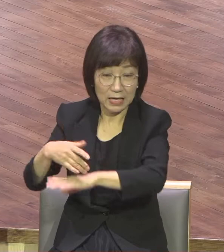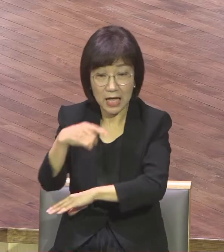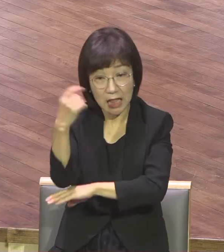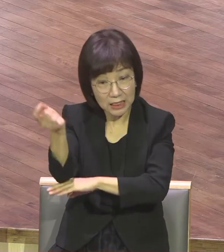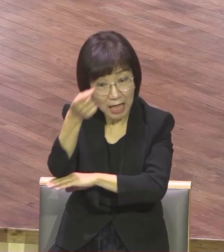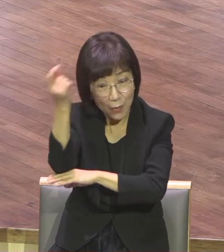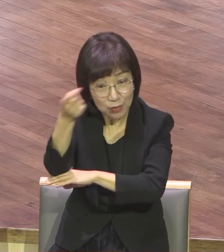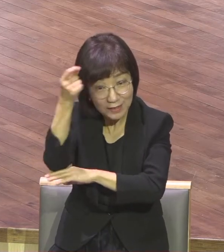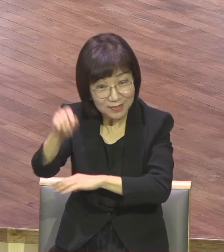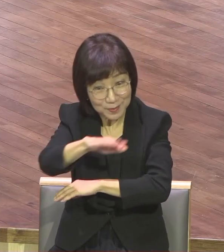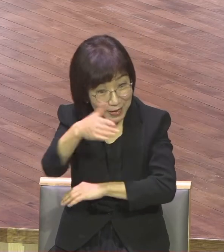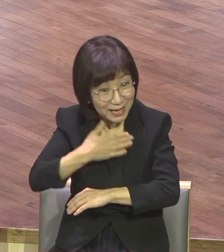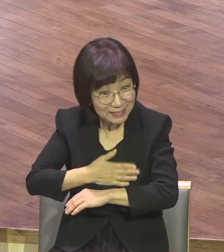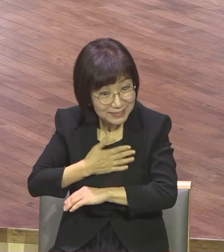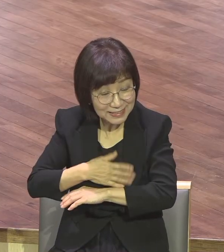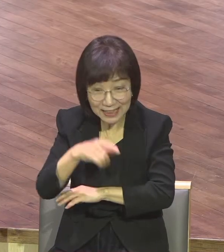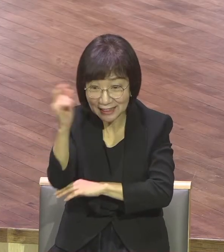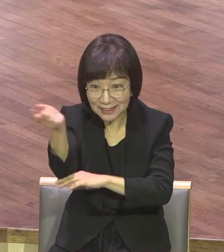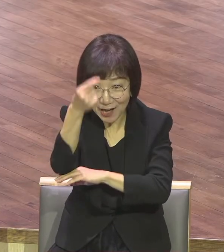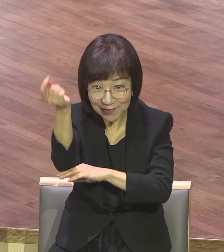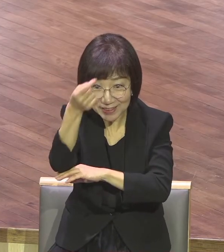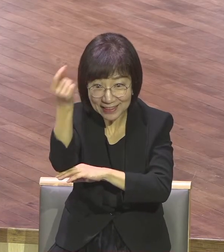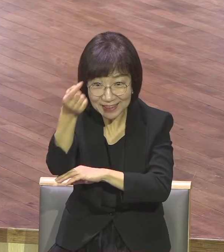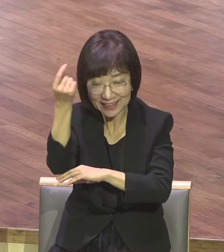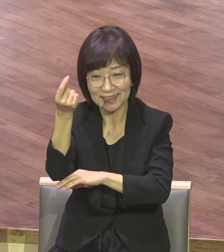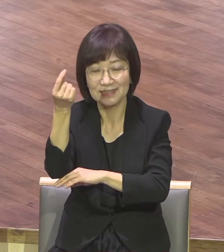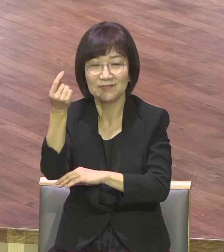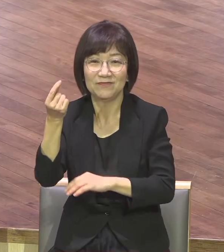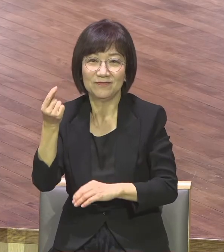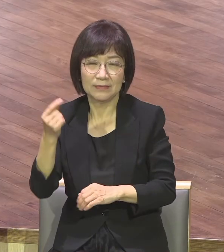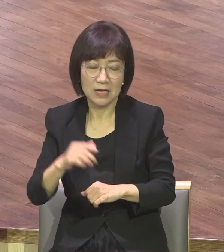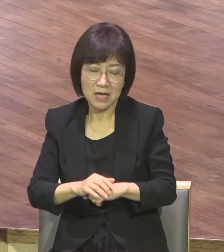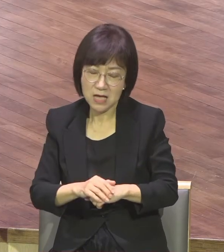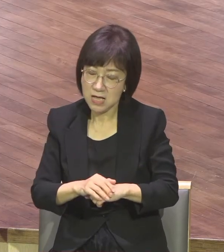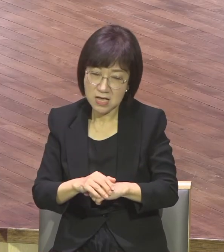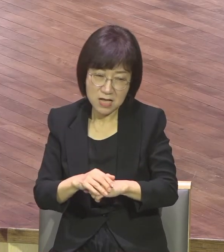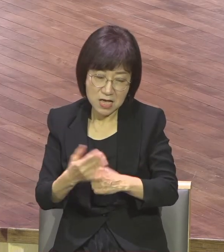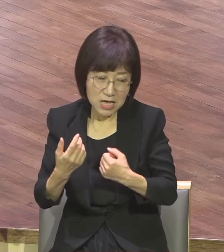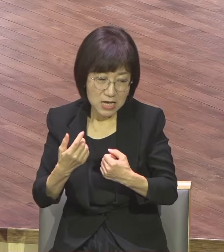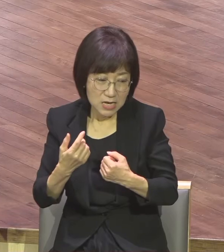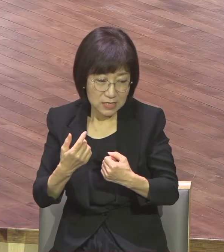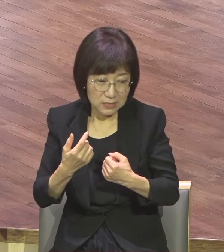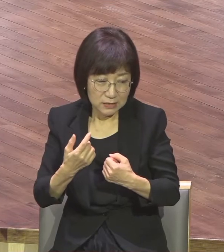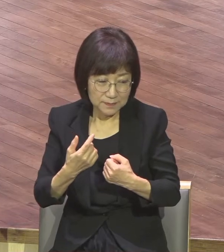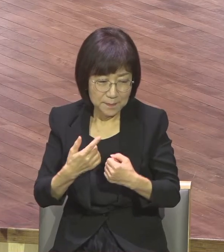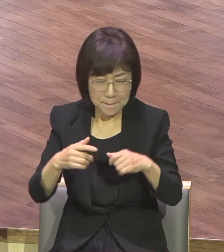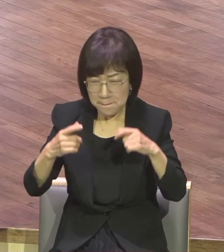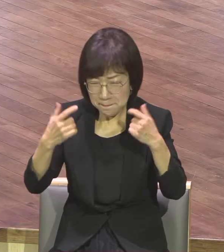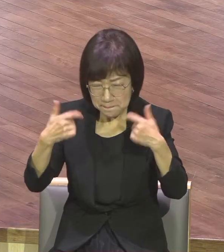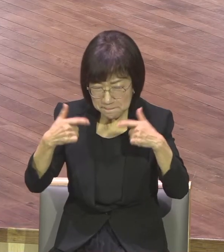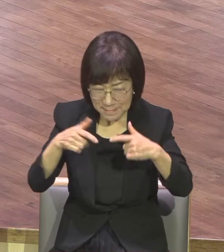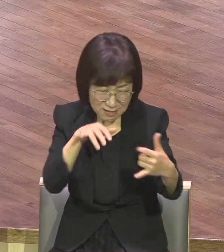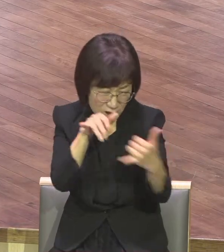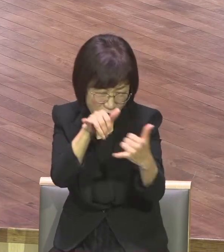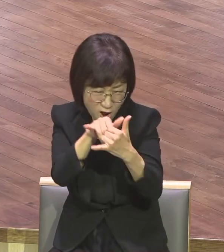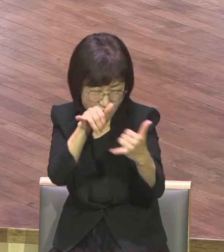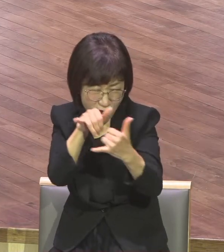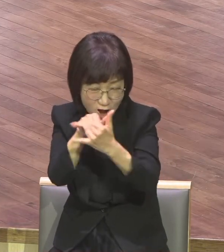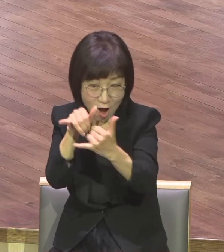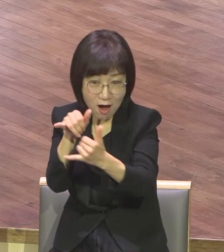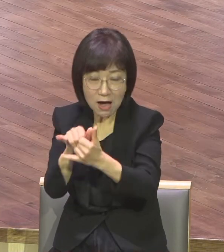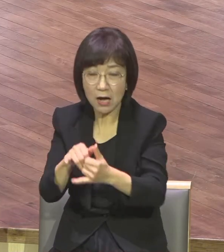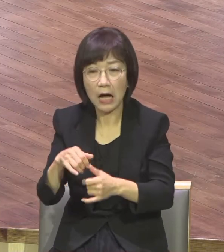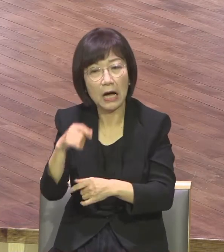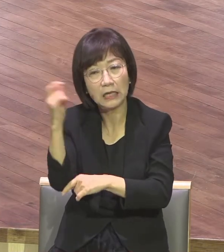사람인 줄 여러분 아셔야 돼요. 막 그냥 피 튀기로 사온 사람이요. 맨날